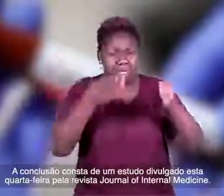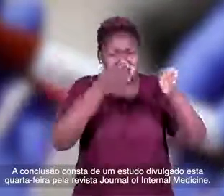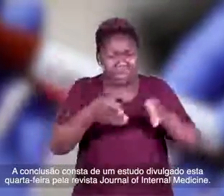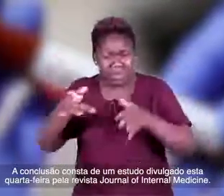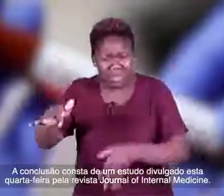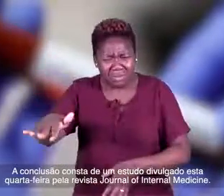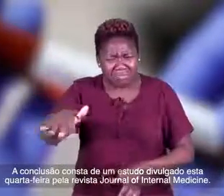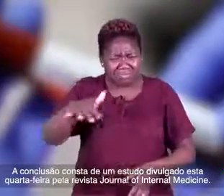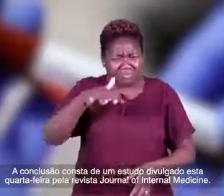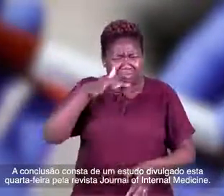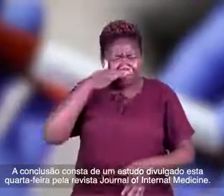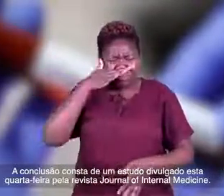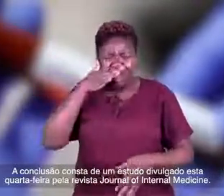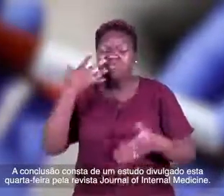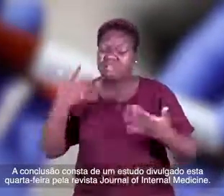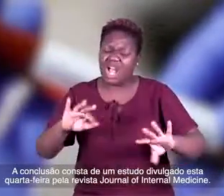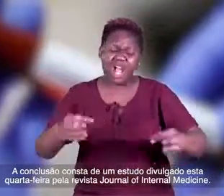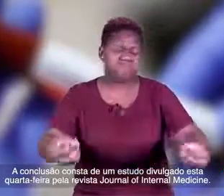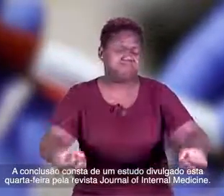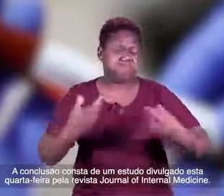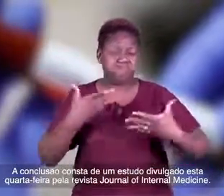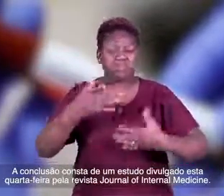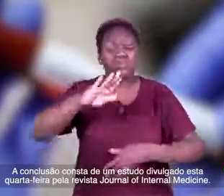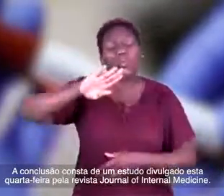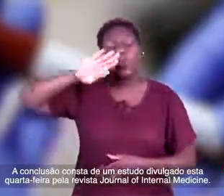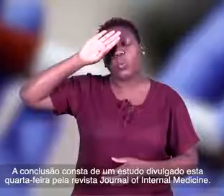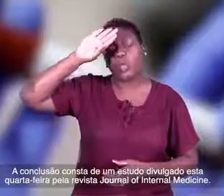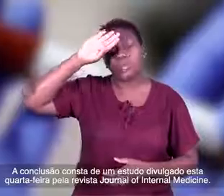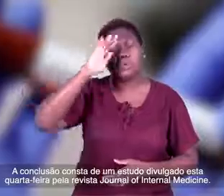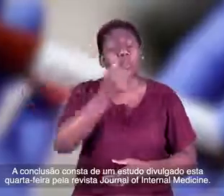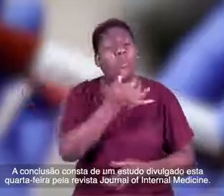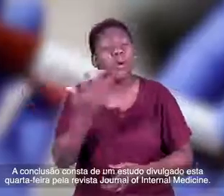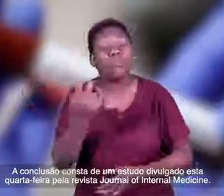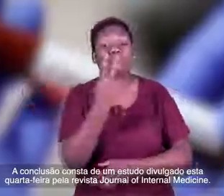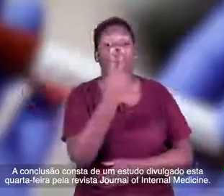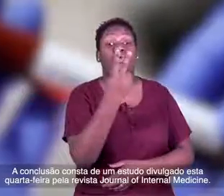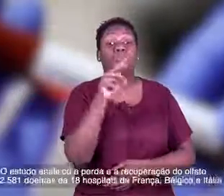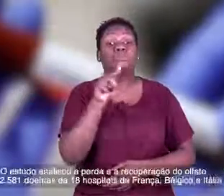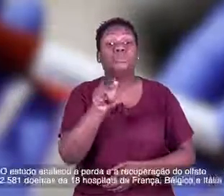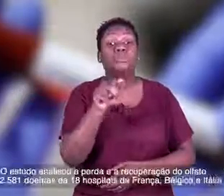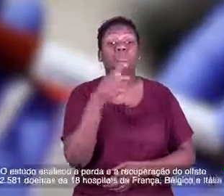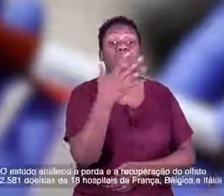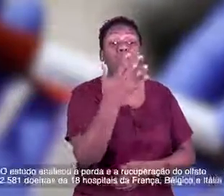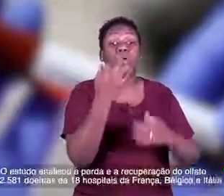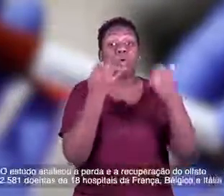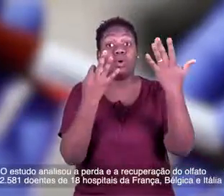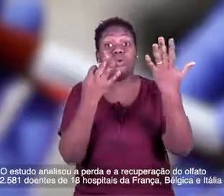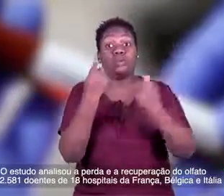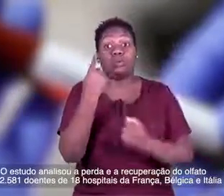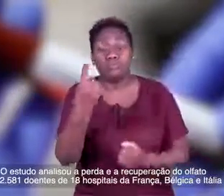consta de um estudo divulgado esta quarta-feira pela revista the Honor of internal medicine o estudo analisou a